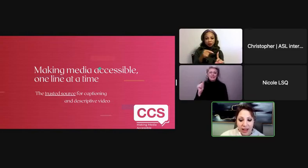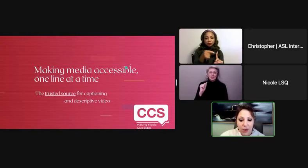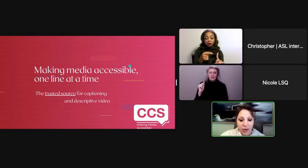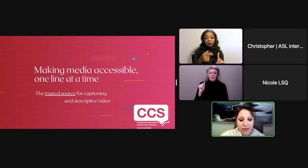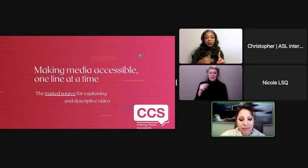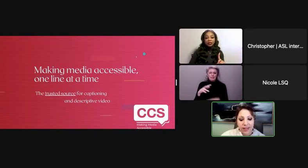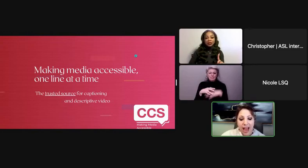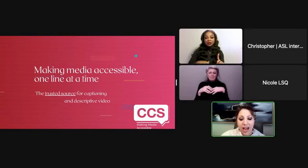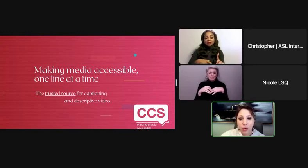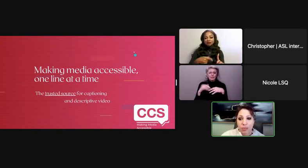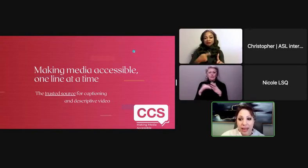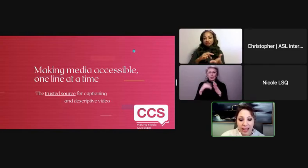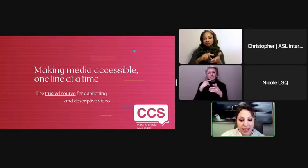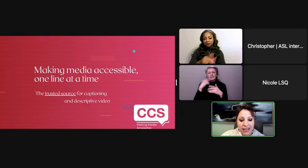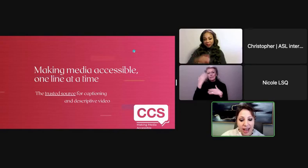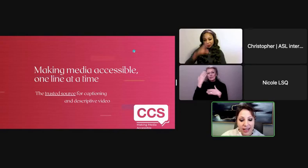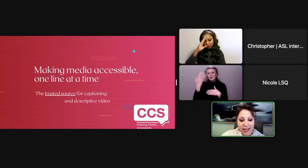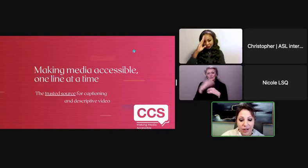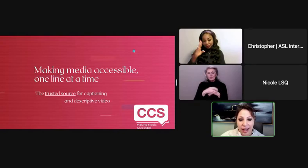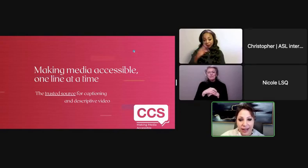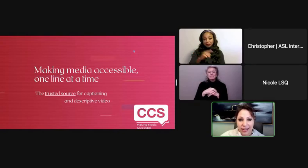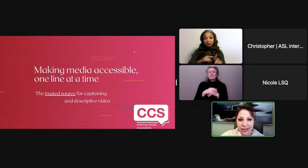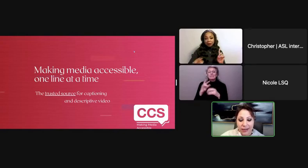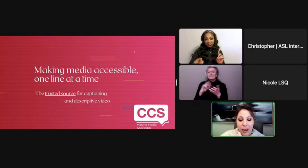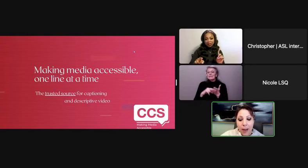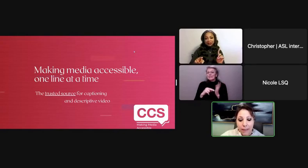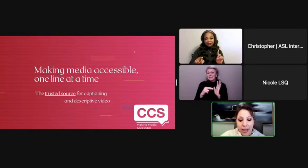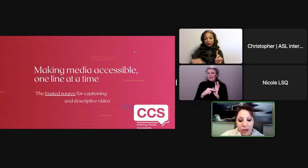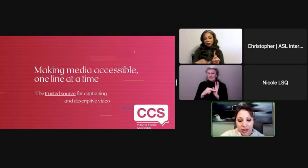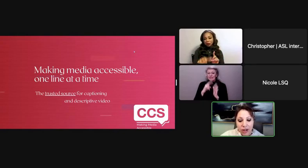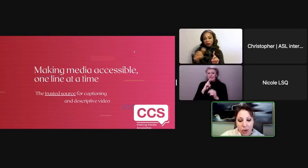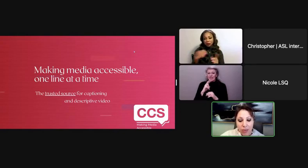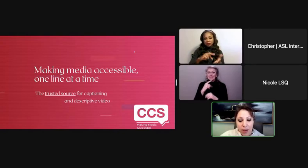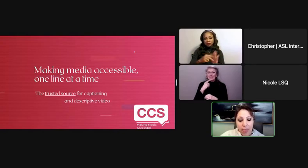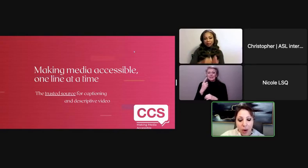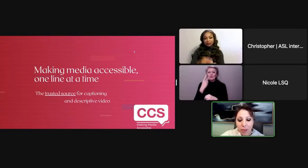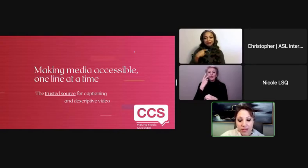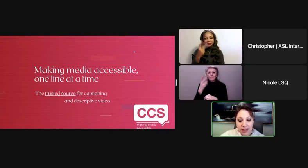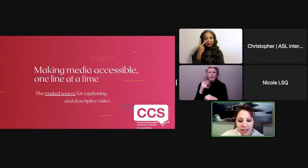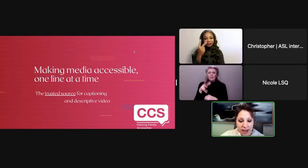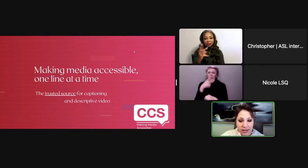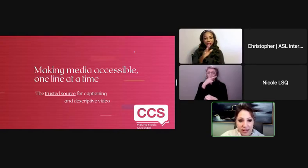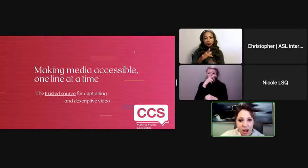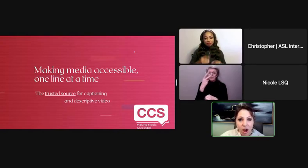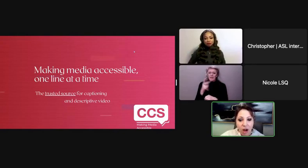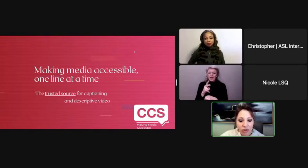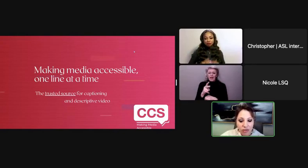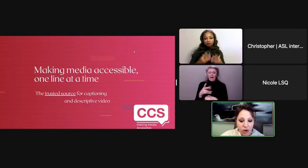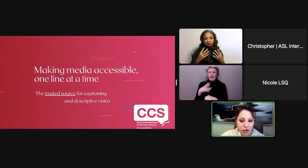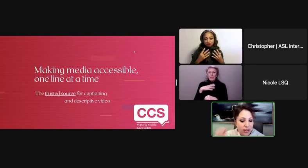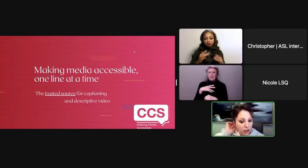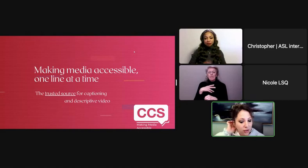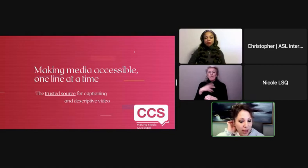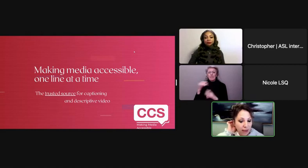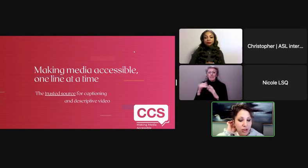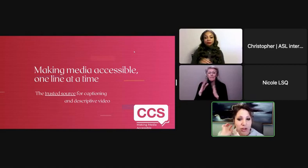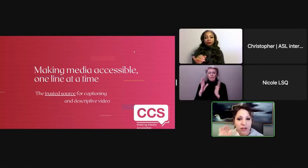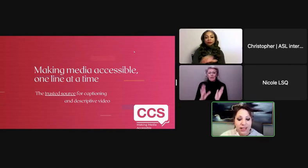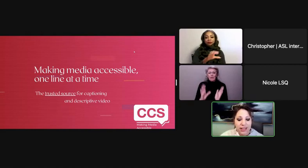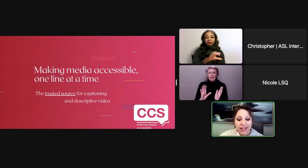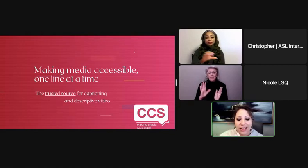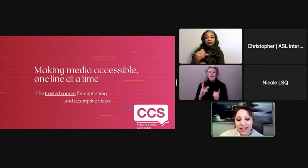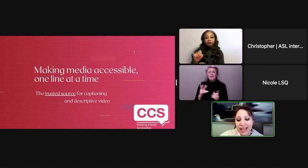utilisée pour dire bonjour. La signification réelle dit je vois votre lumière. Mon foyer et le